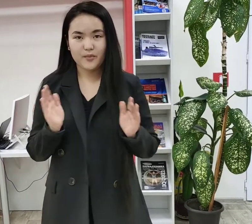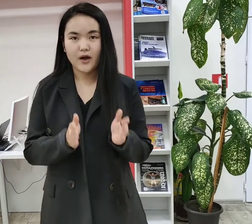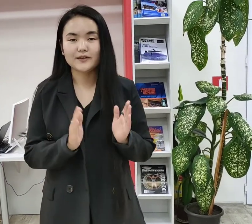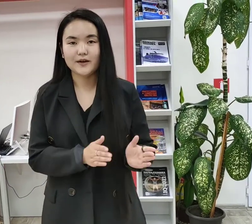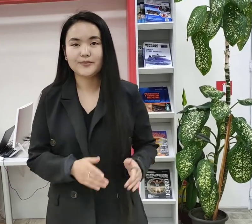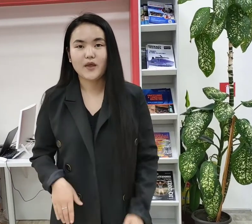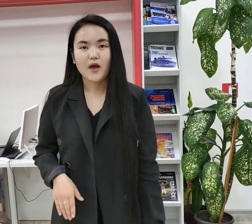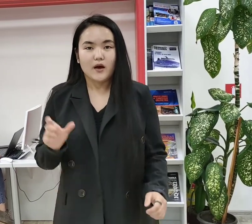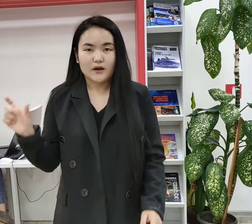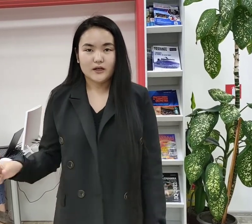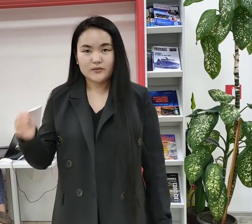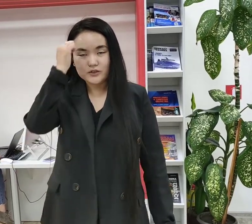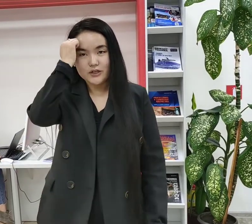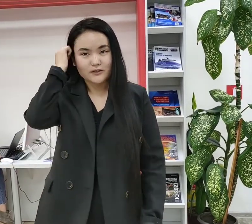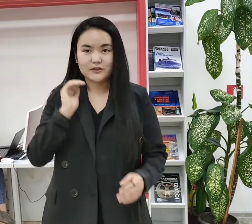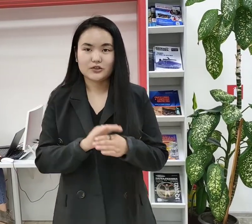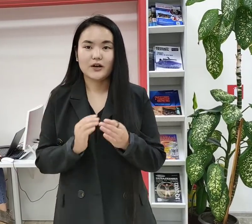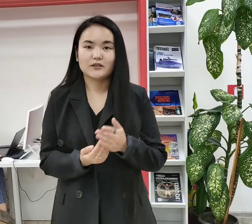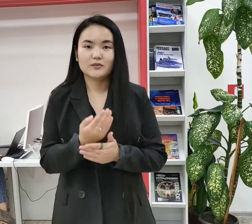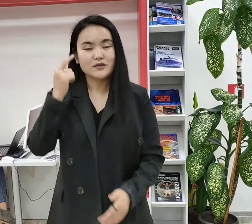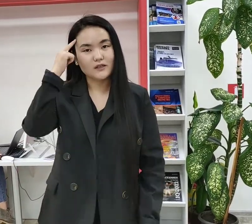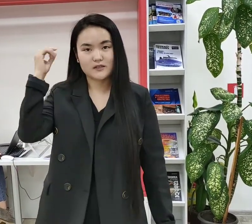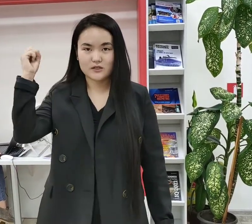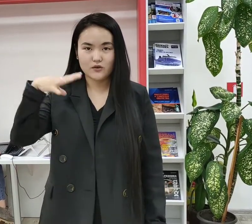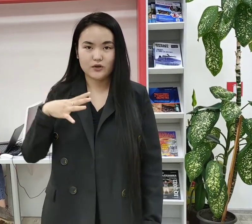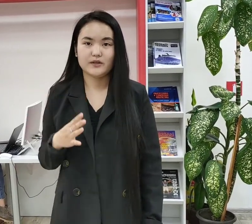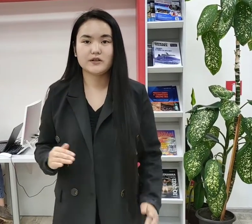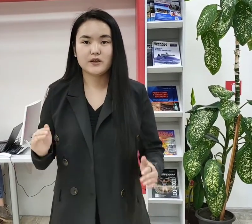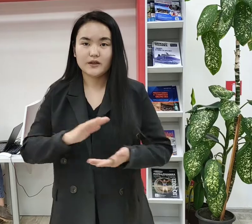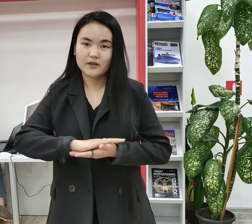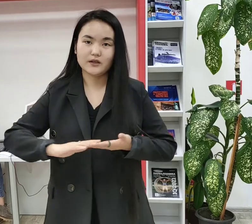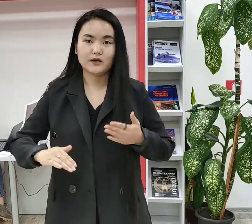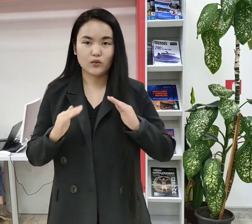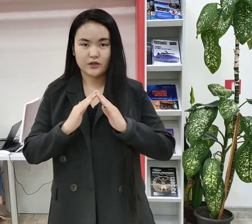Кітапхана – адам жадын жаңғыртып, санасына сәуле берер киелі орда.